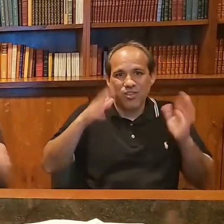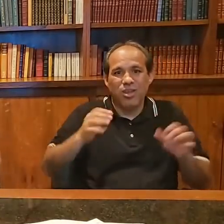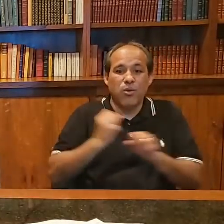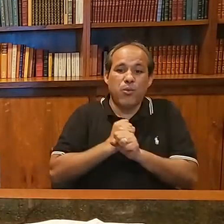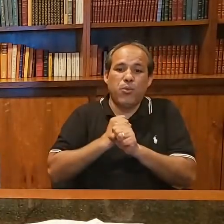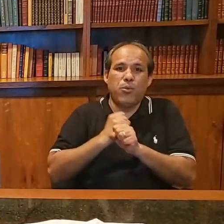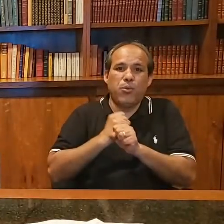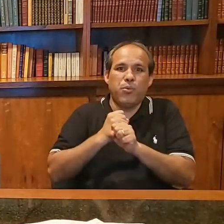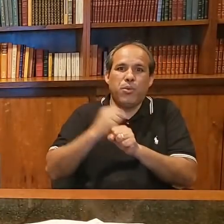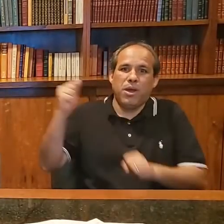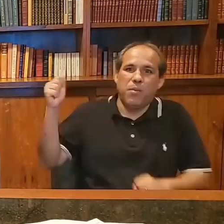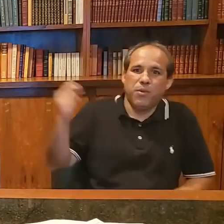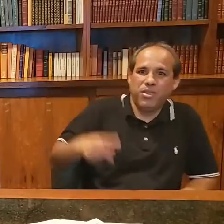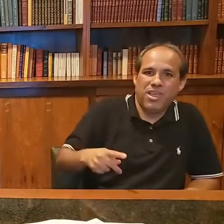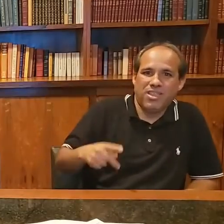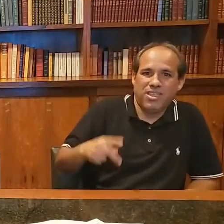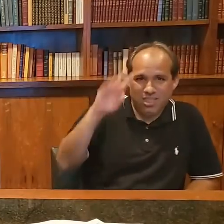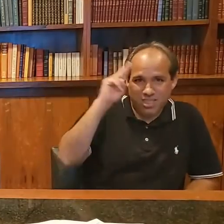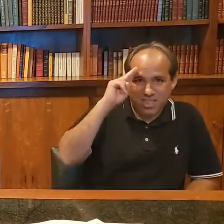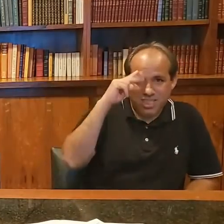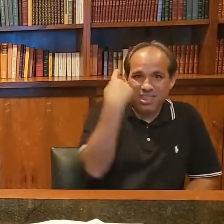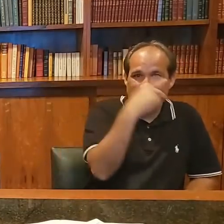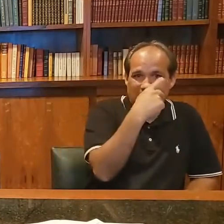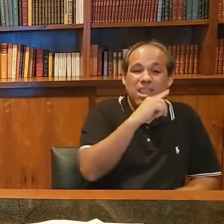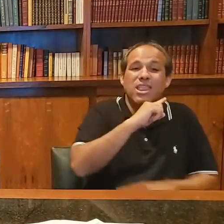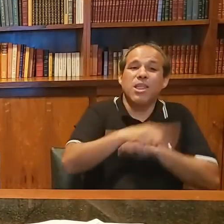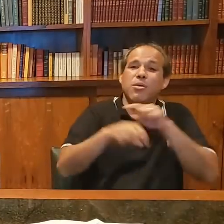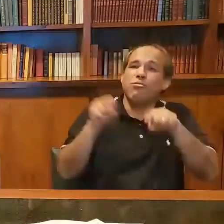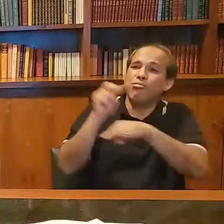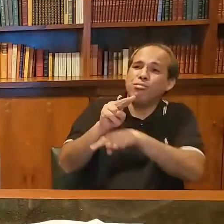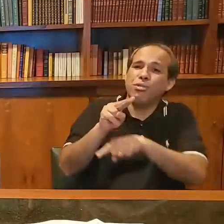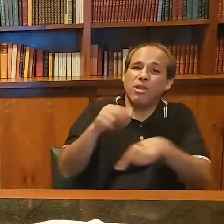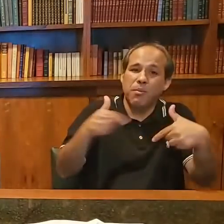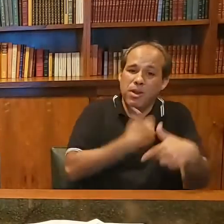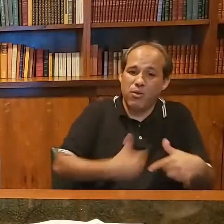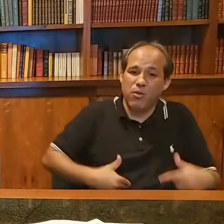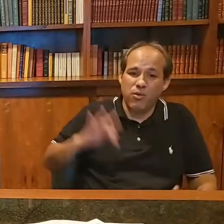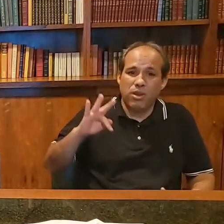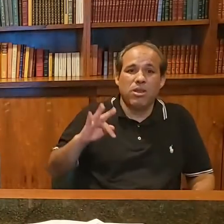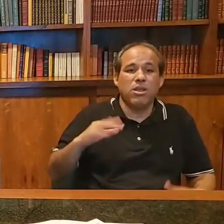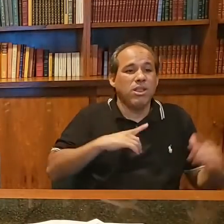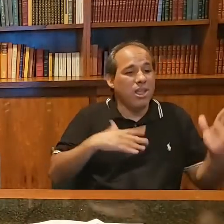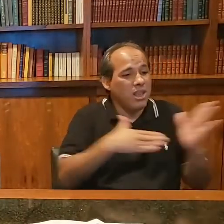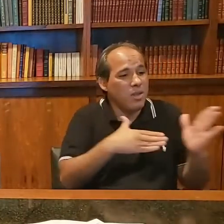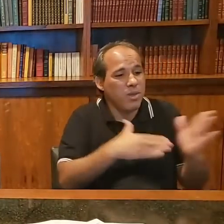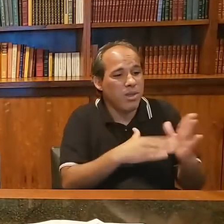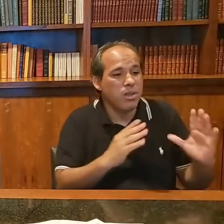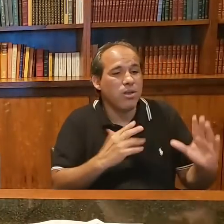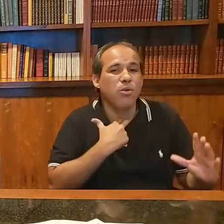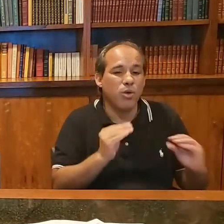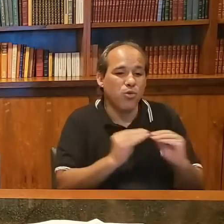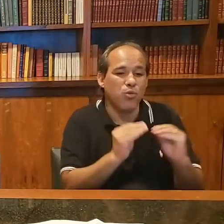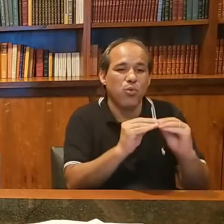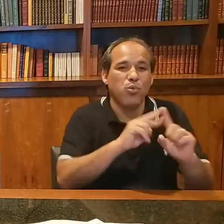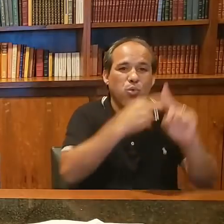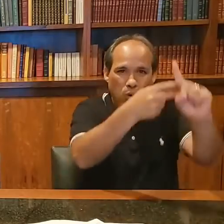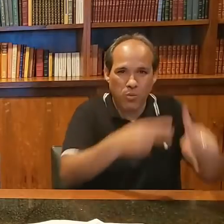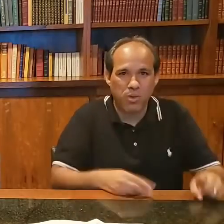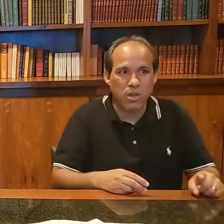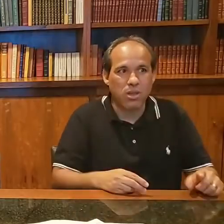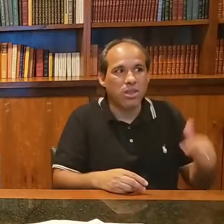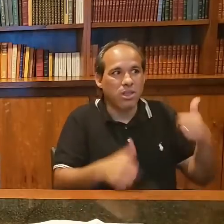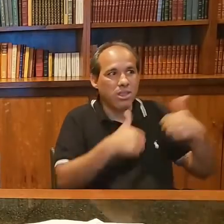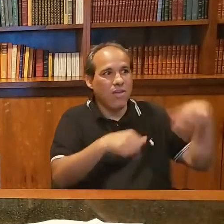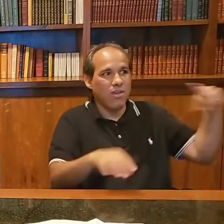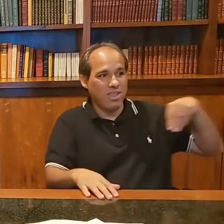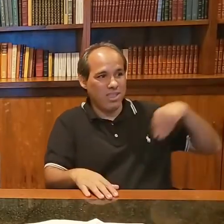Daí foram trabalhar no governo. E tinha o abate-teto, que não podia acumular. Então eles ganhavam mais ou menos, bruto, 5 mil reais por mês, cada um